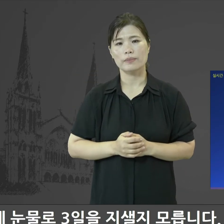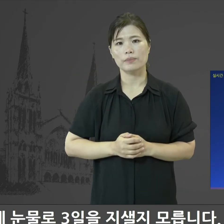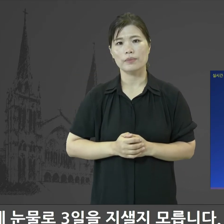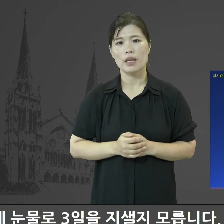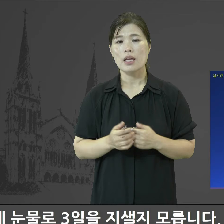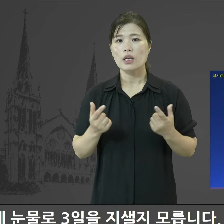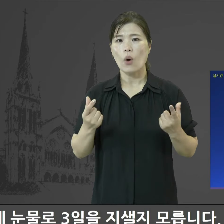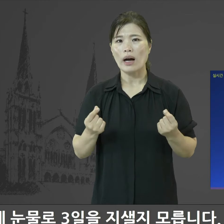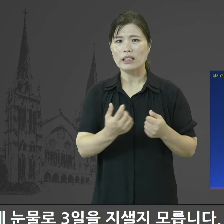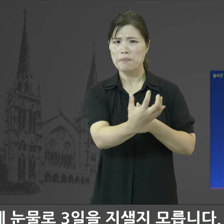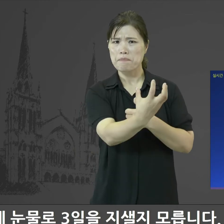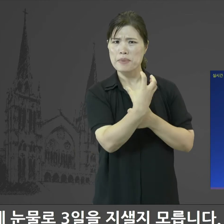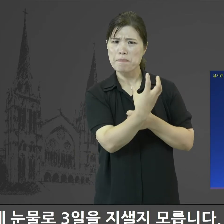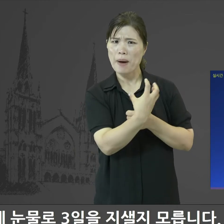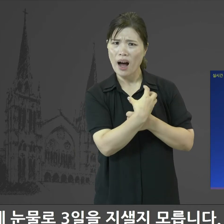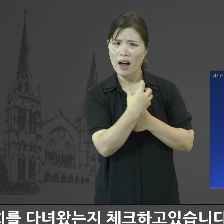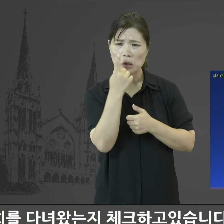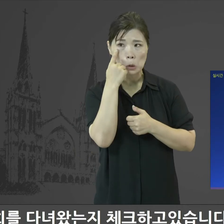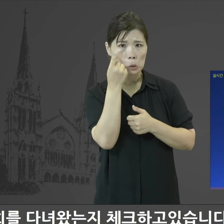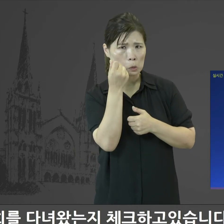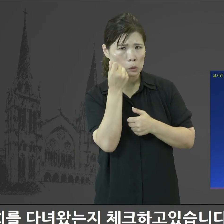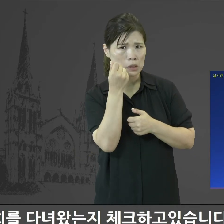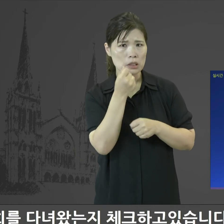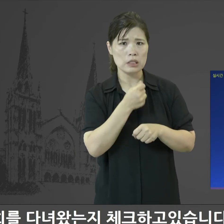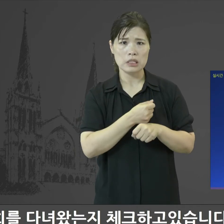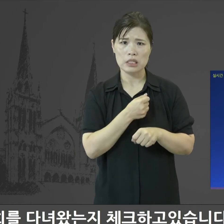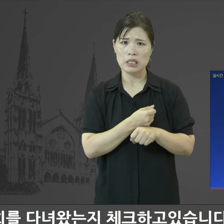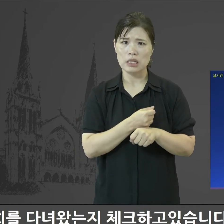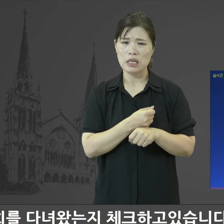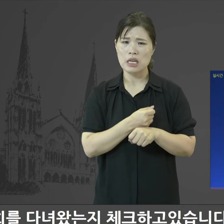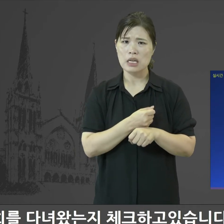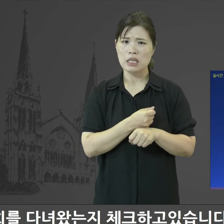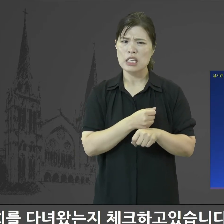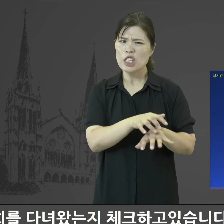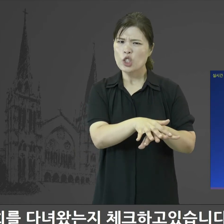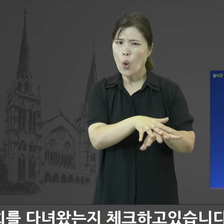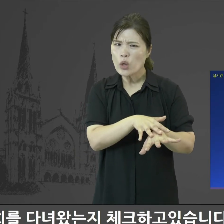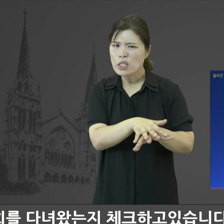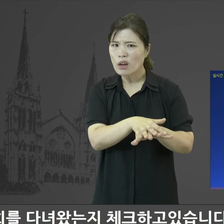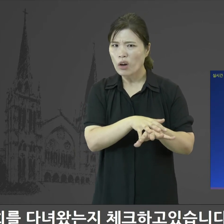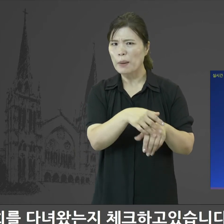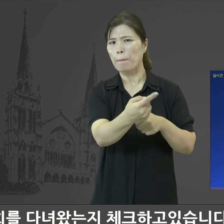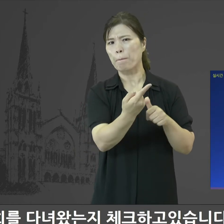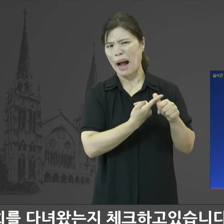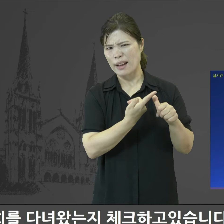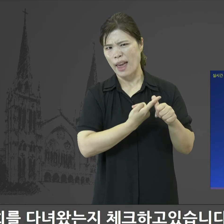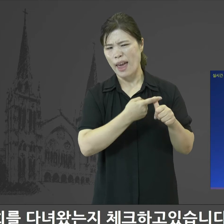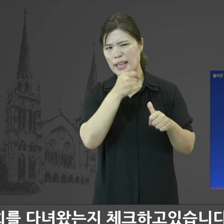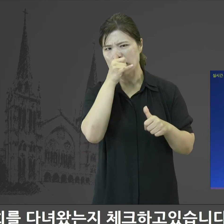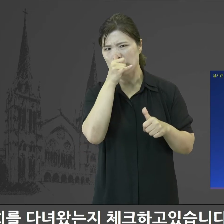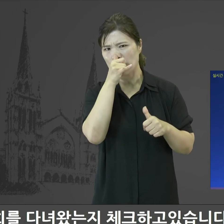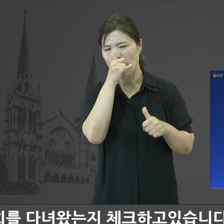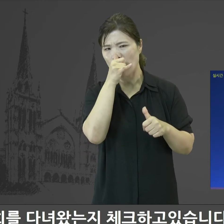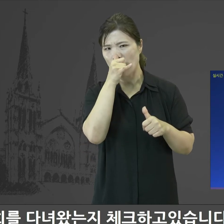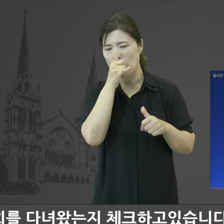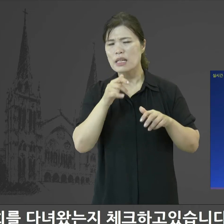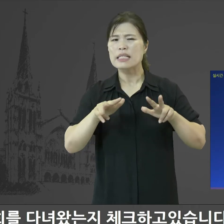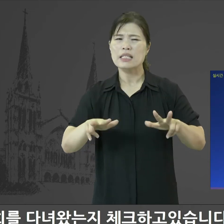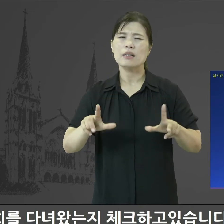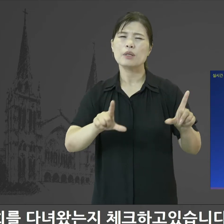그런 핍박과 눈치, 조직적인 박해, 이런 분위기 속에서 오늘을 살고